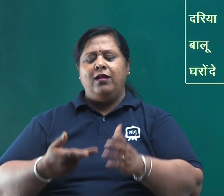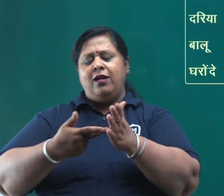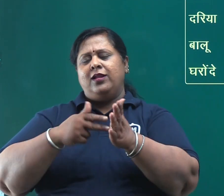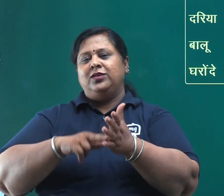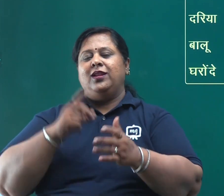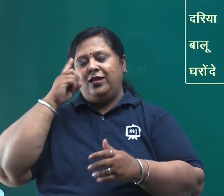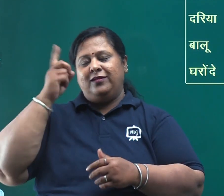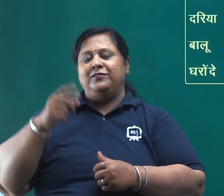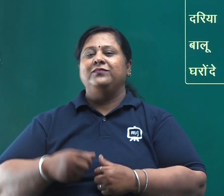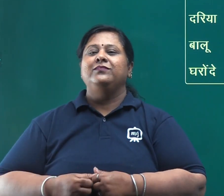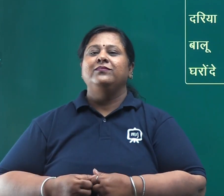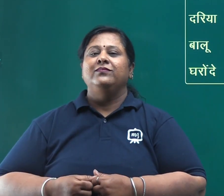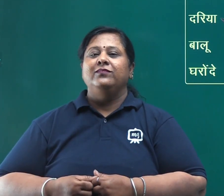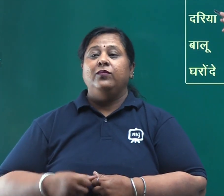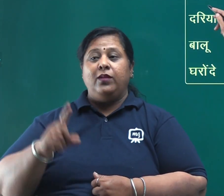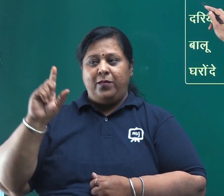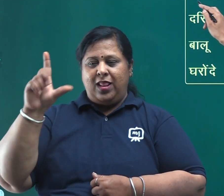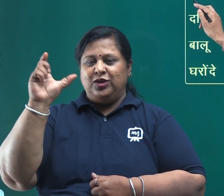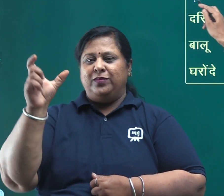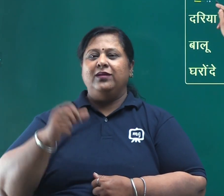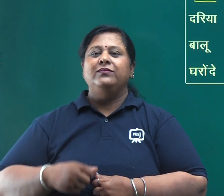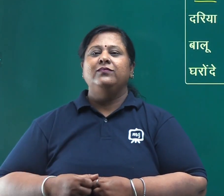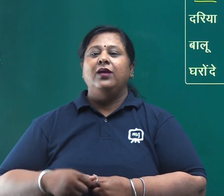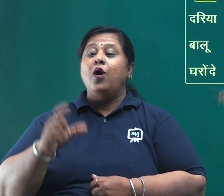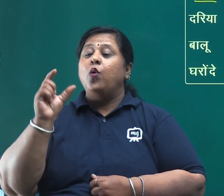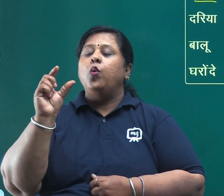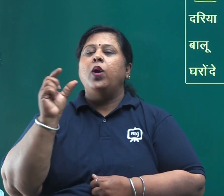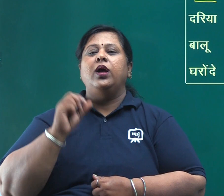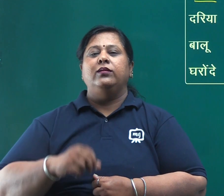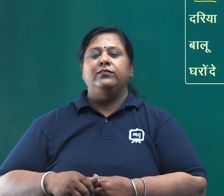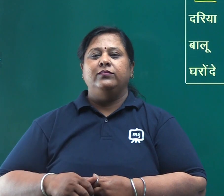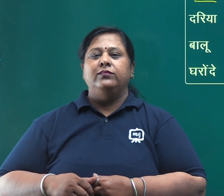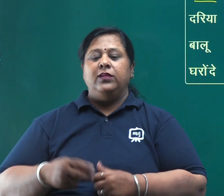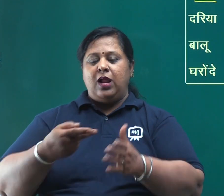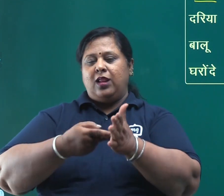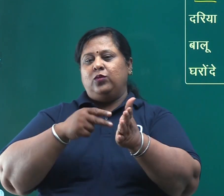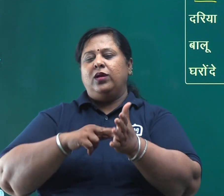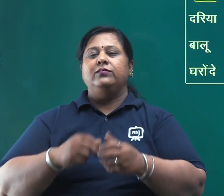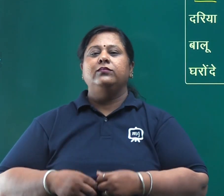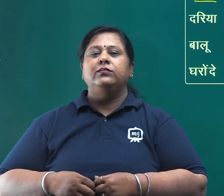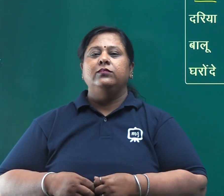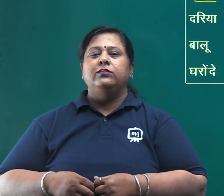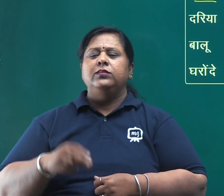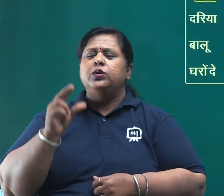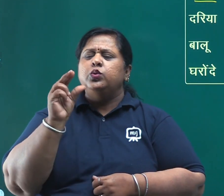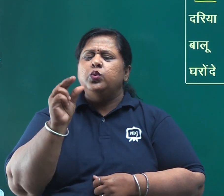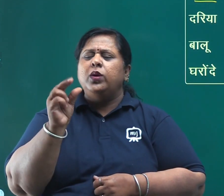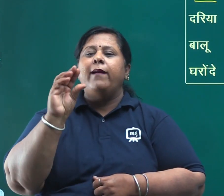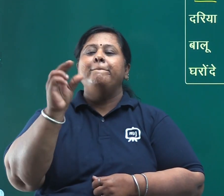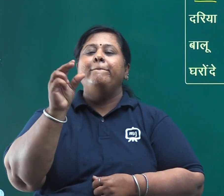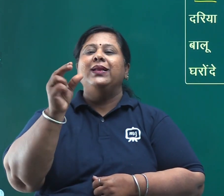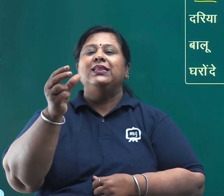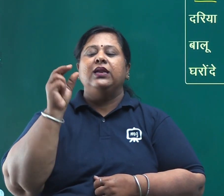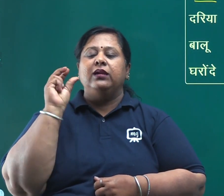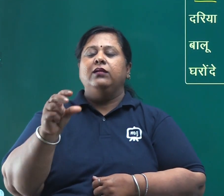अर्थ जानेंगे। पहला शब्द है रोड़ा, अर्थ होगा छोटा पत्थर।